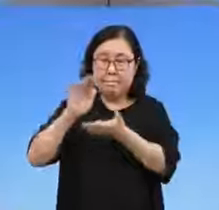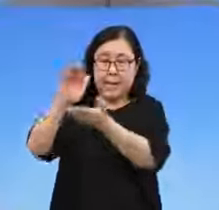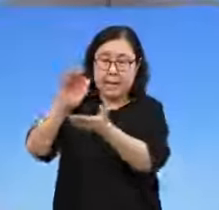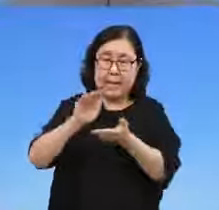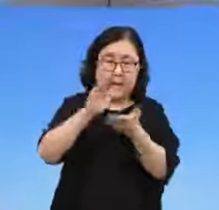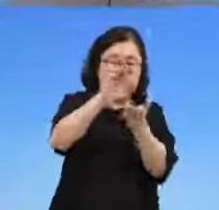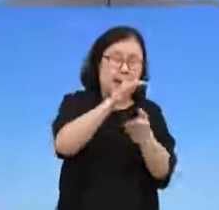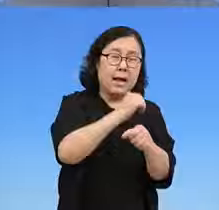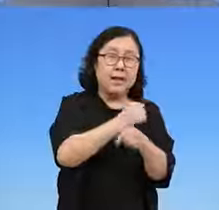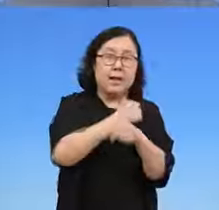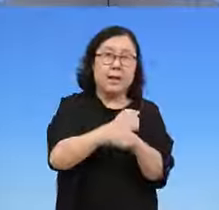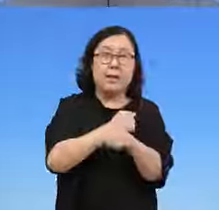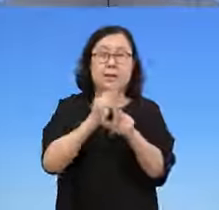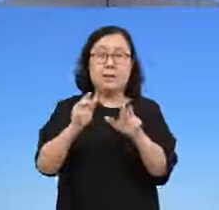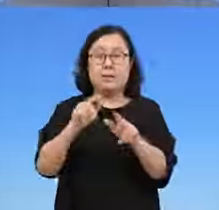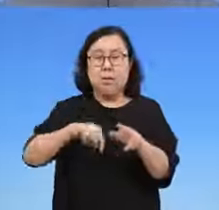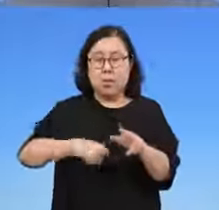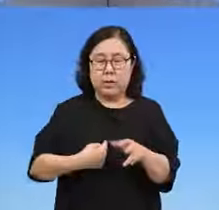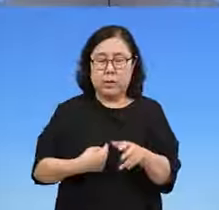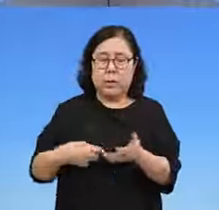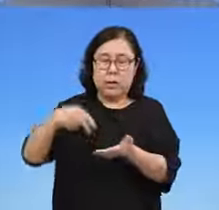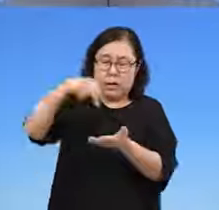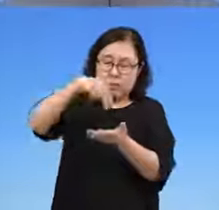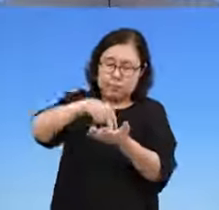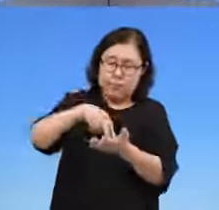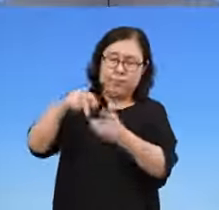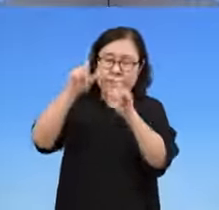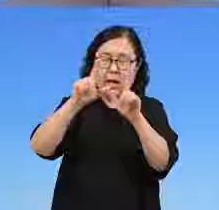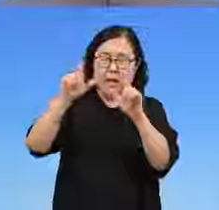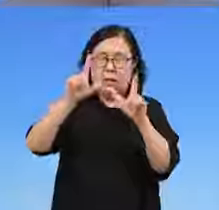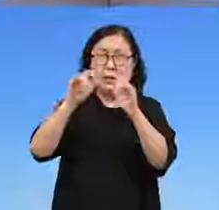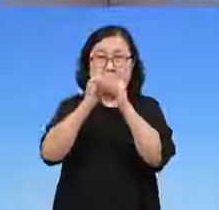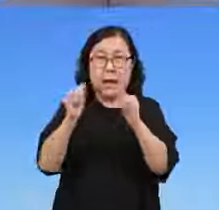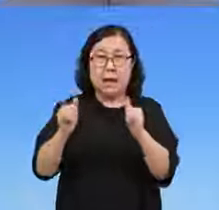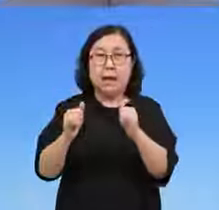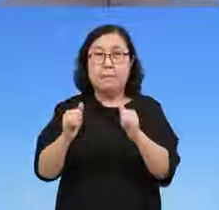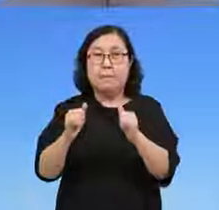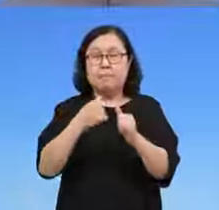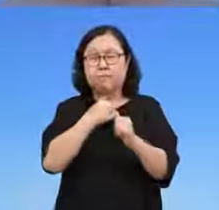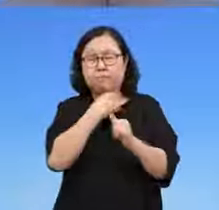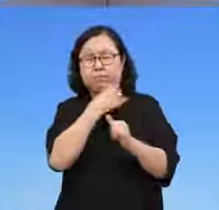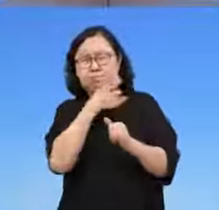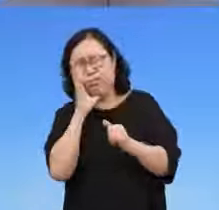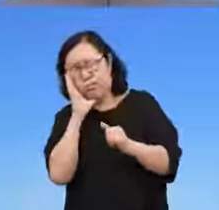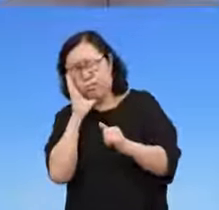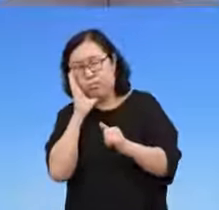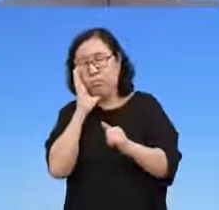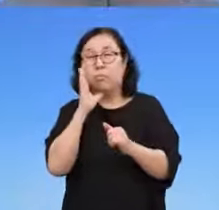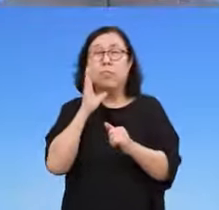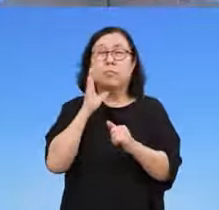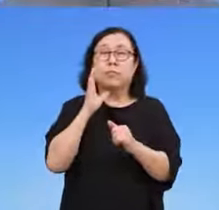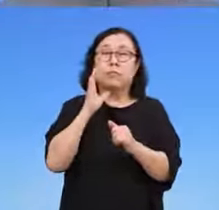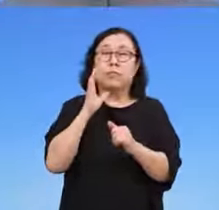참 사연은 다 각각 다르시겠지만 지금 독거 노인분들도 계시고 이런저런 혼자서 이제 반찬을 해 드실 수 없는